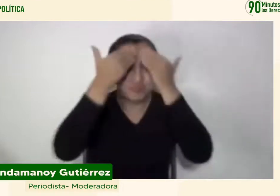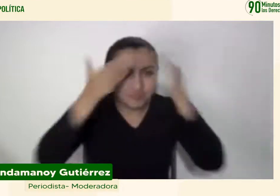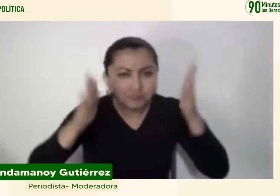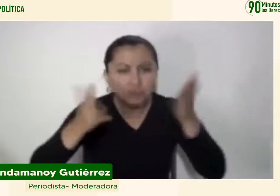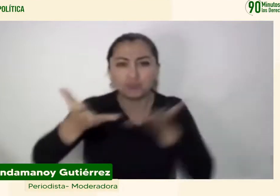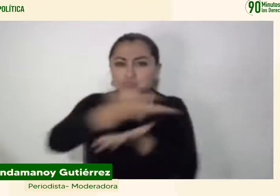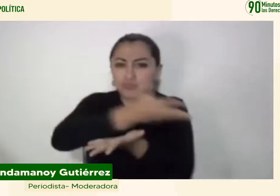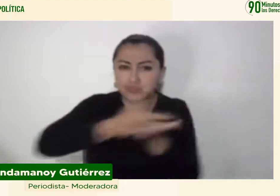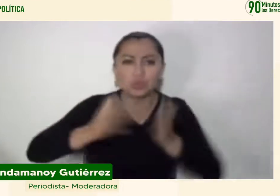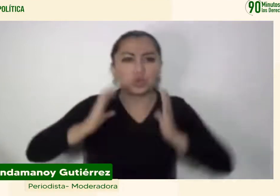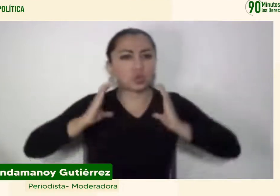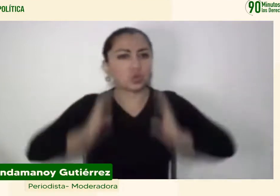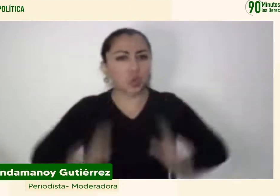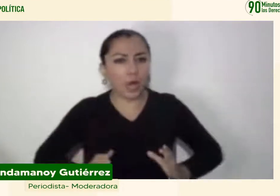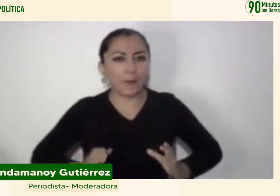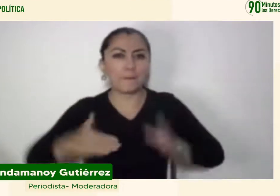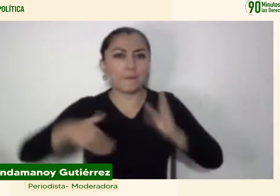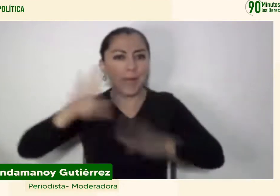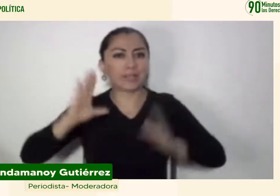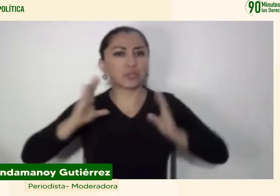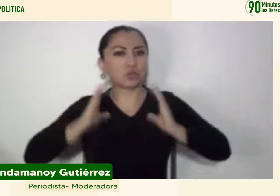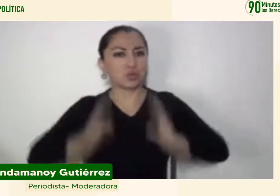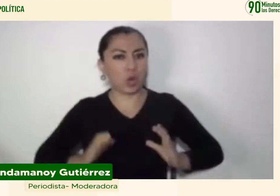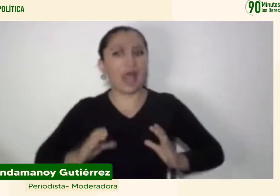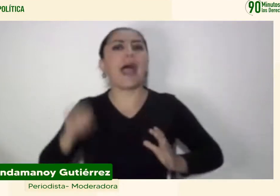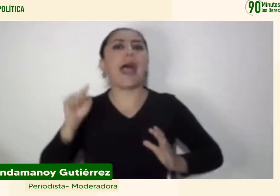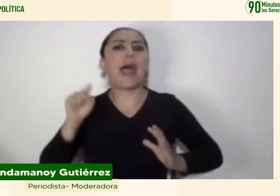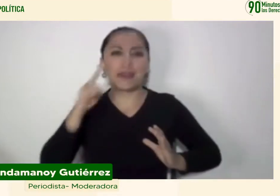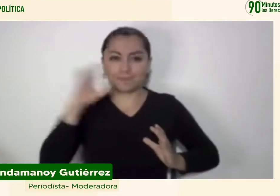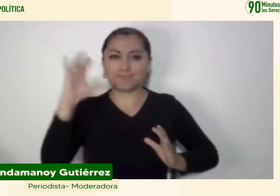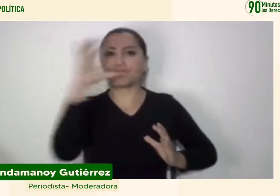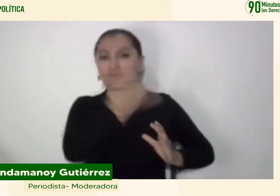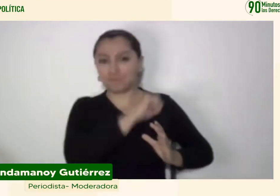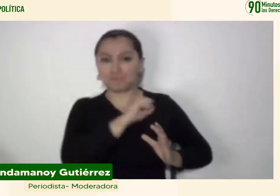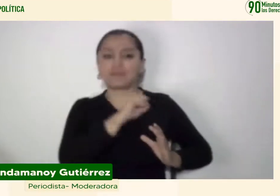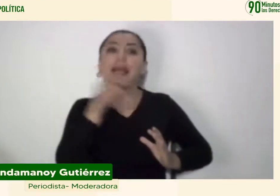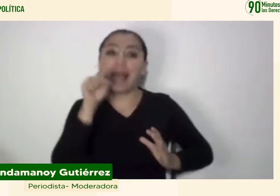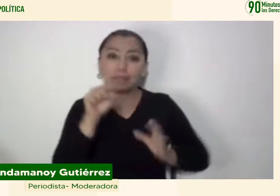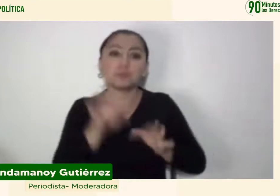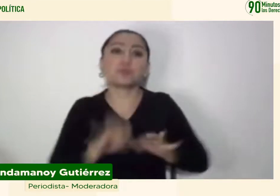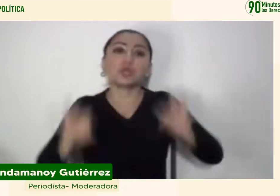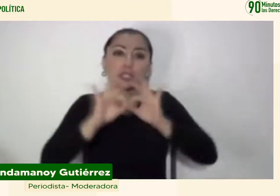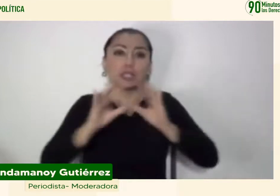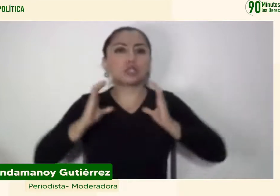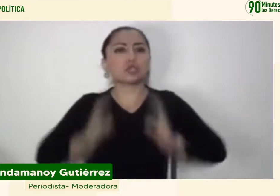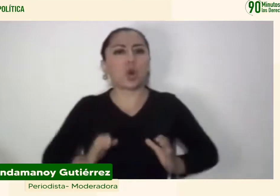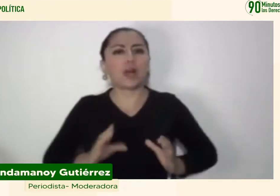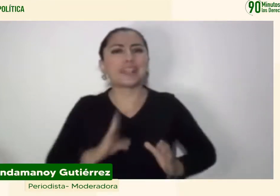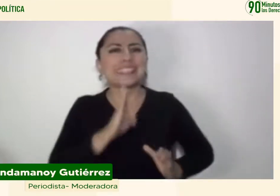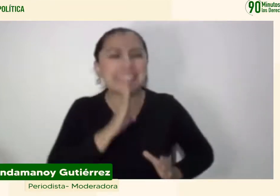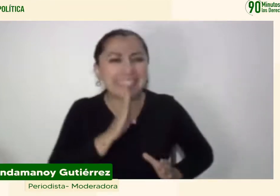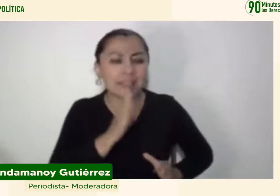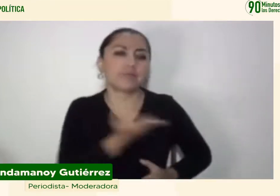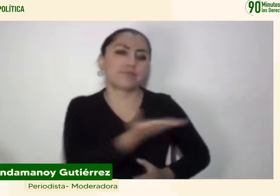entendiendo nuestro contexto como ciudadanos nuestra economía hemos